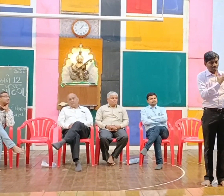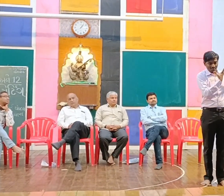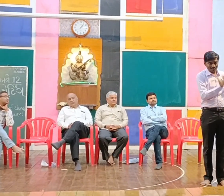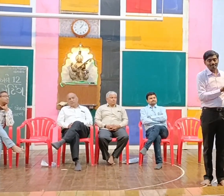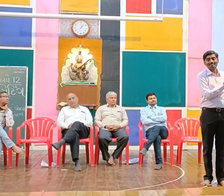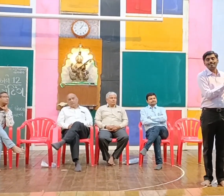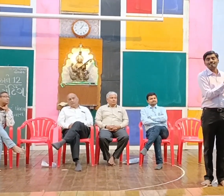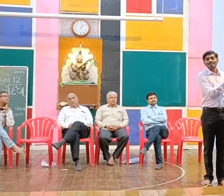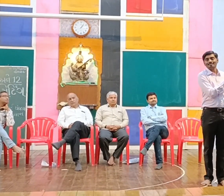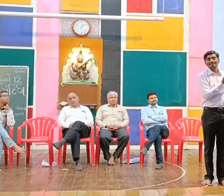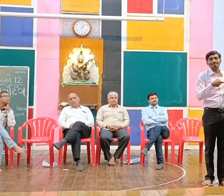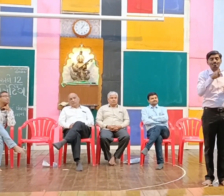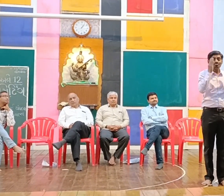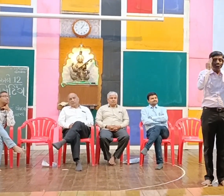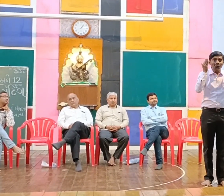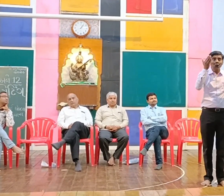છે.